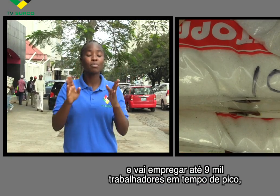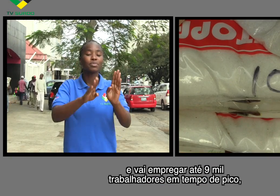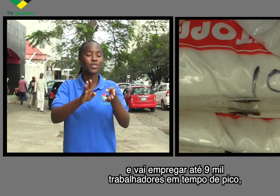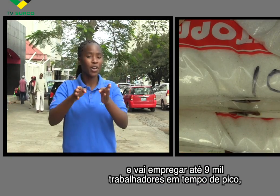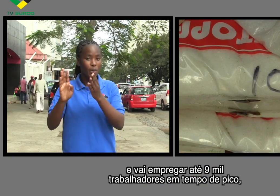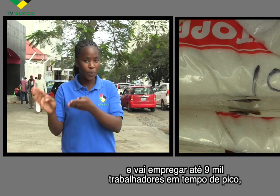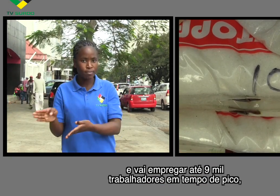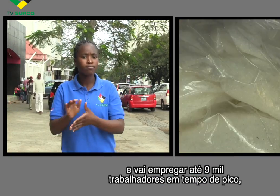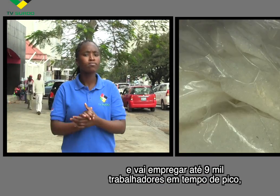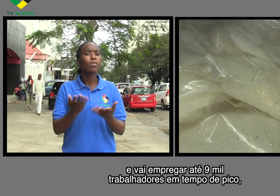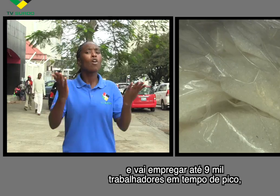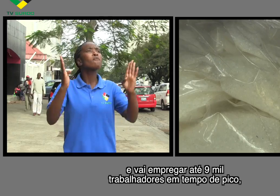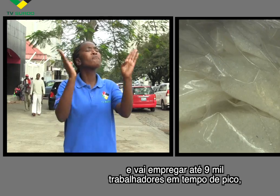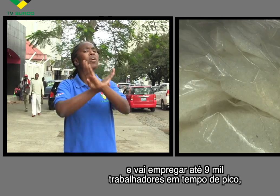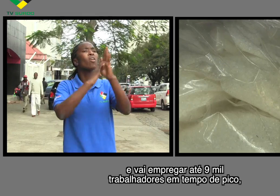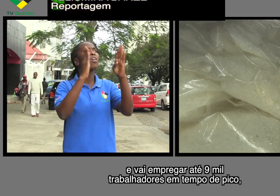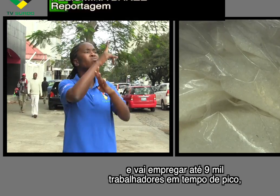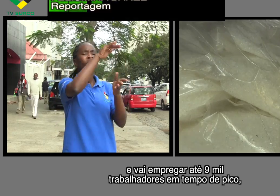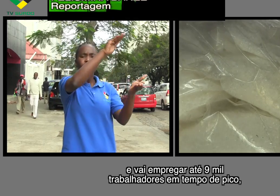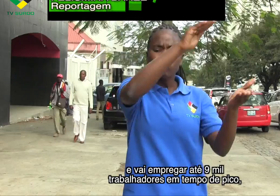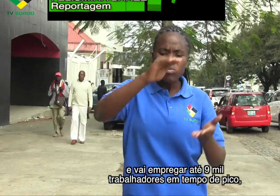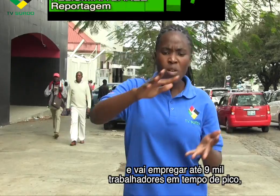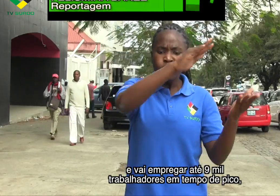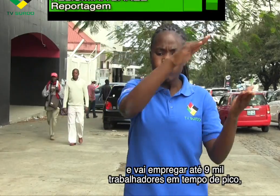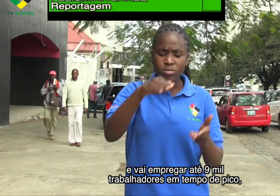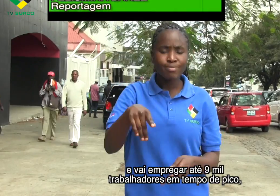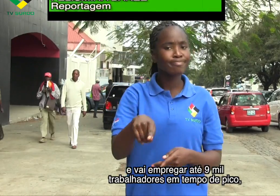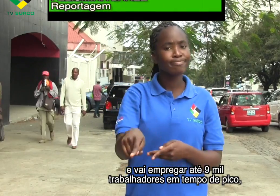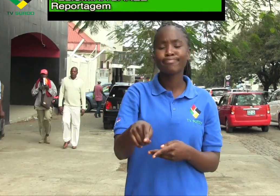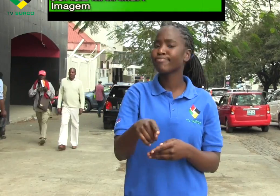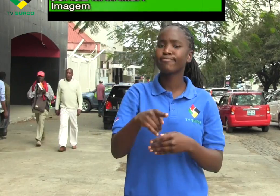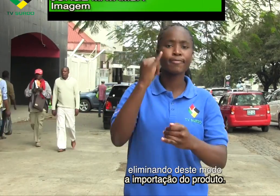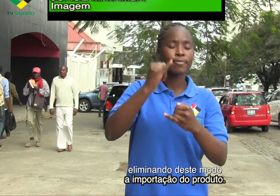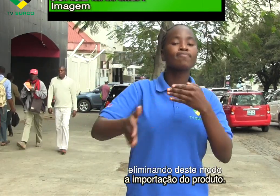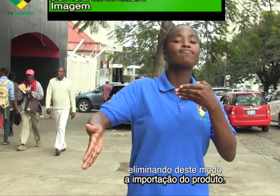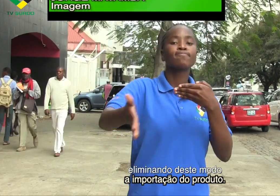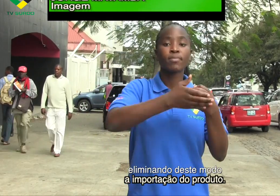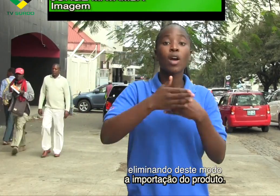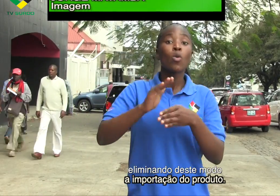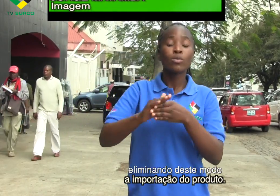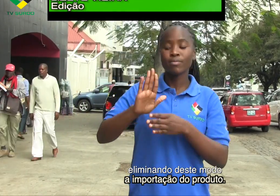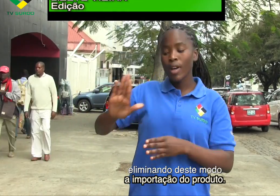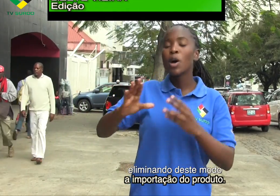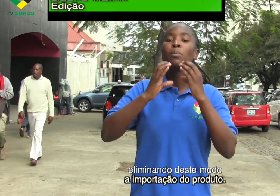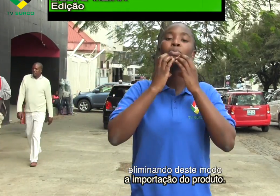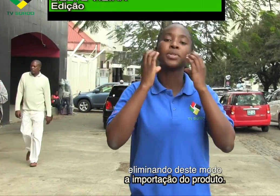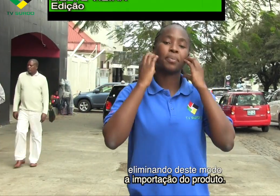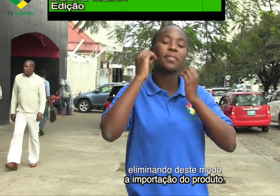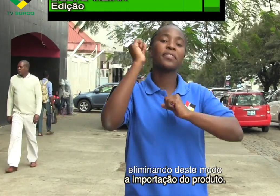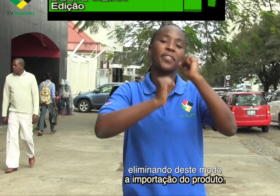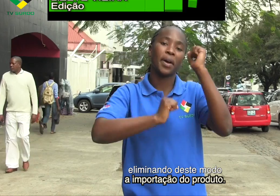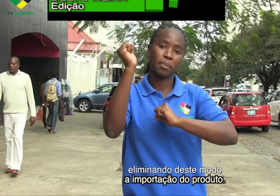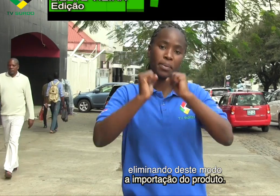e vai empregar até 9 mil trabalhadores em tempos de pico, eliminando deste modo a importação do produto.